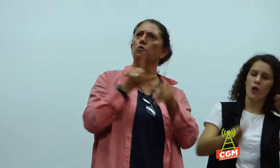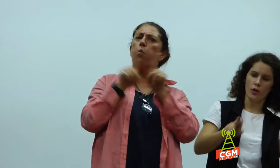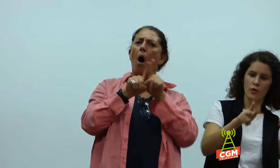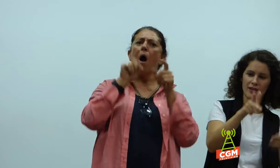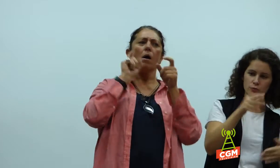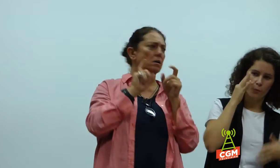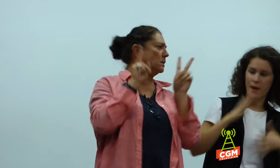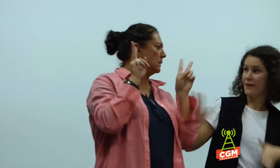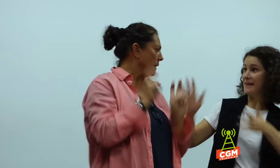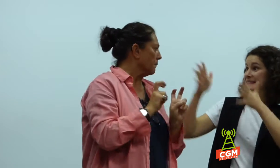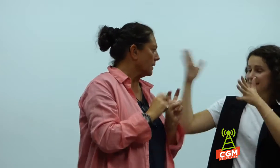la ONU ha estado hablando...